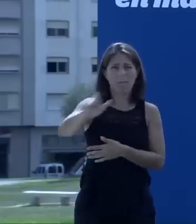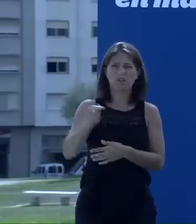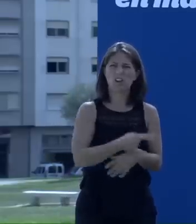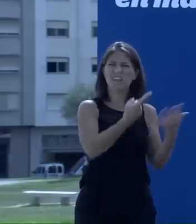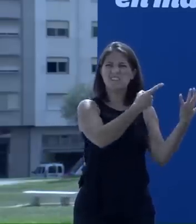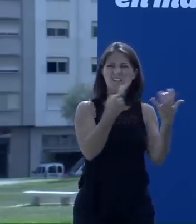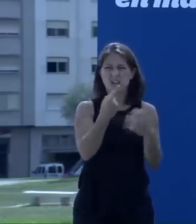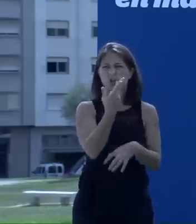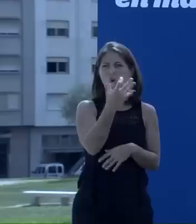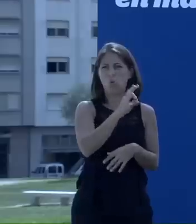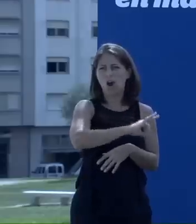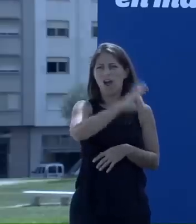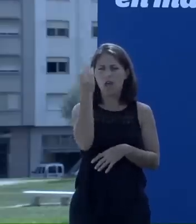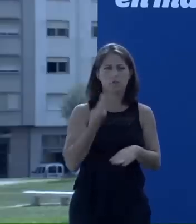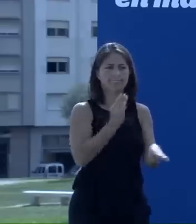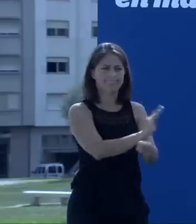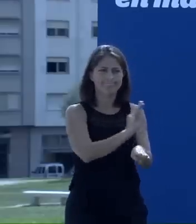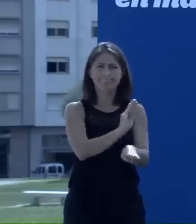habitante.